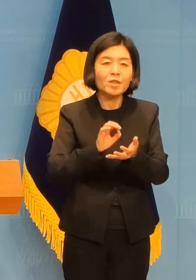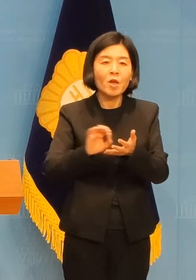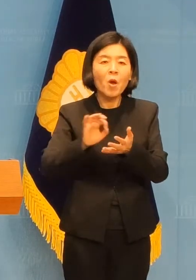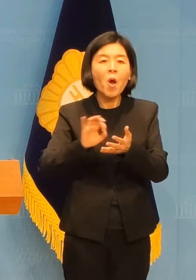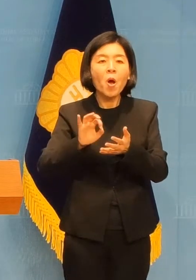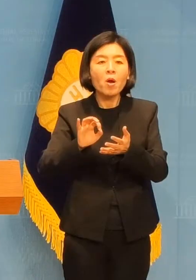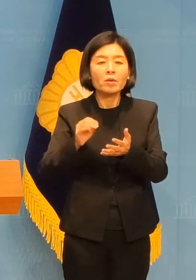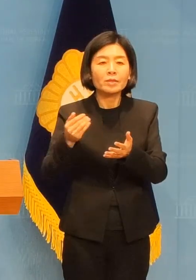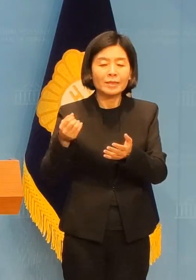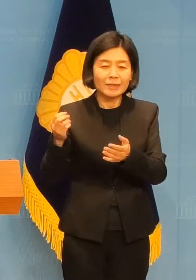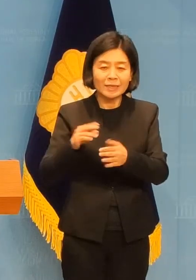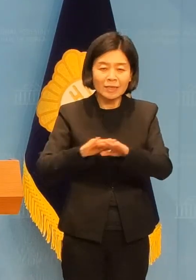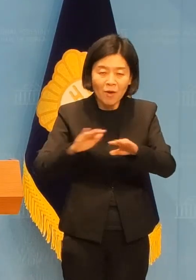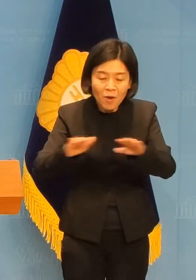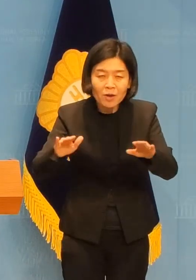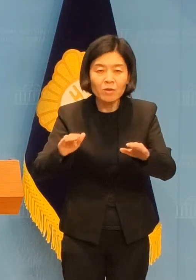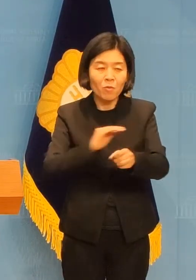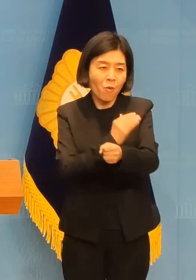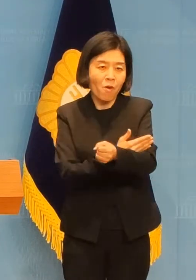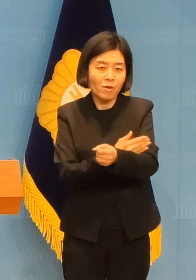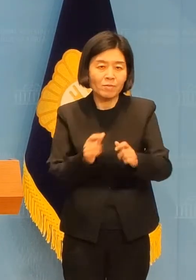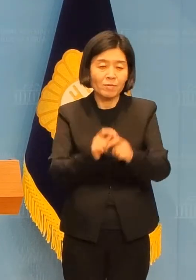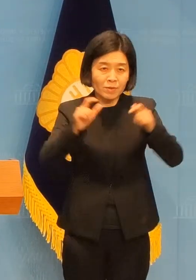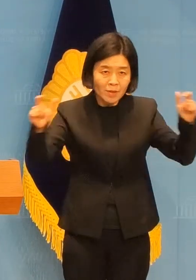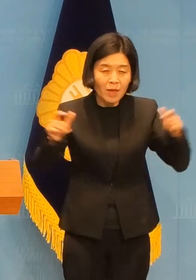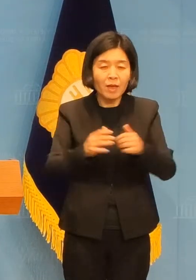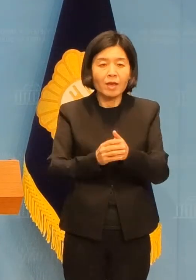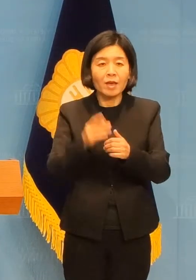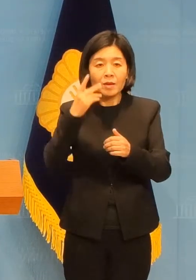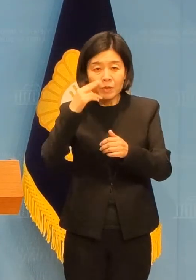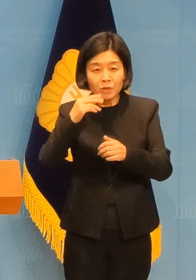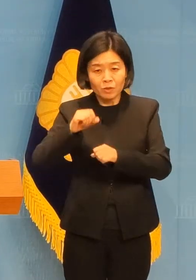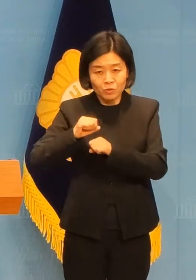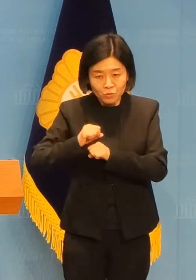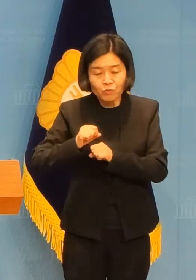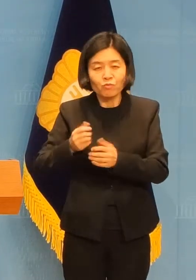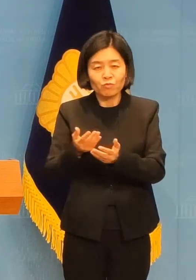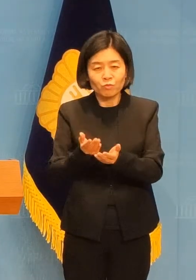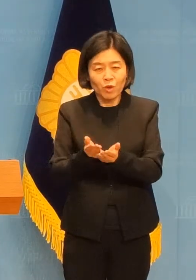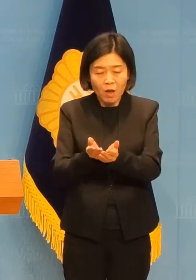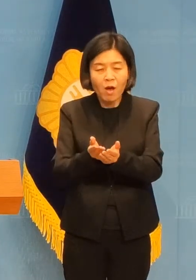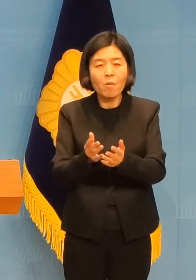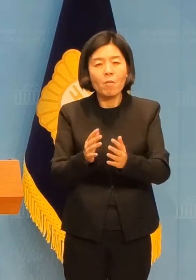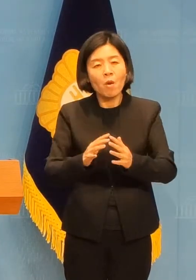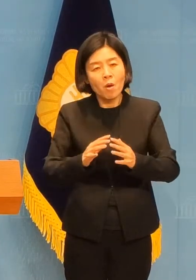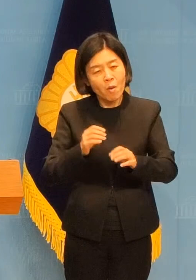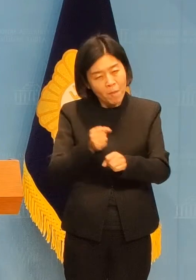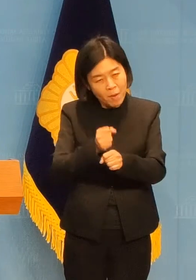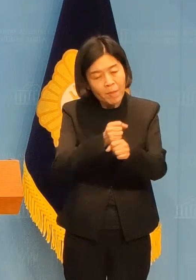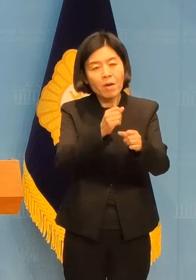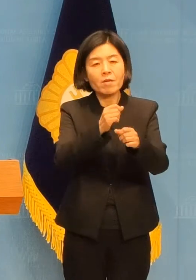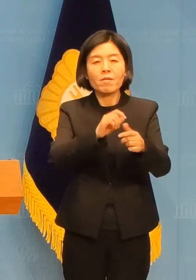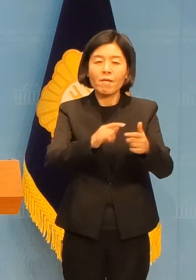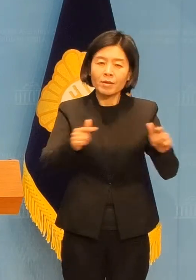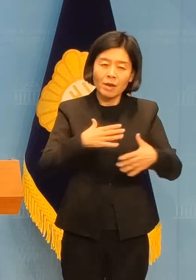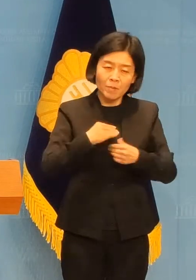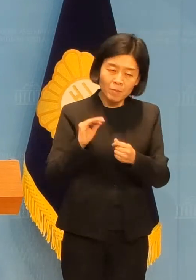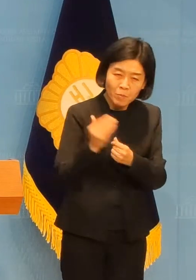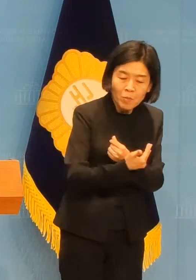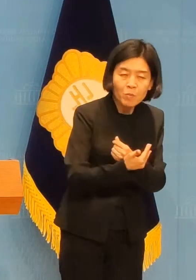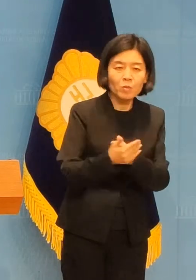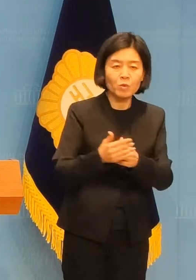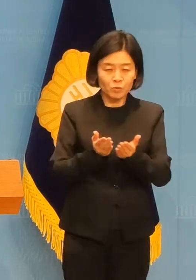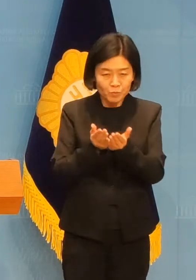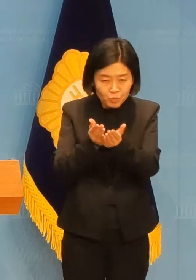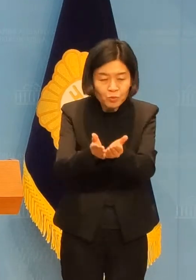해군 함정의 국내 건조를 위한 제도적 모색 등 안보 조선 분야에서의